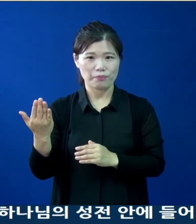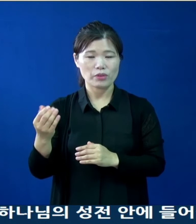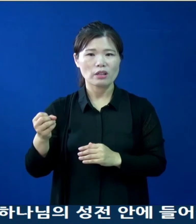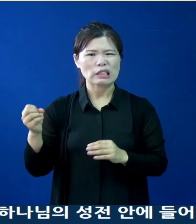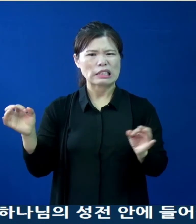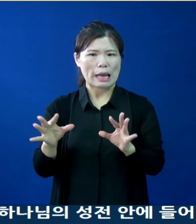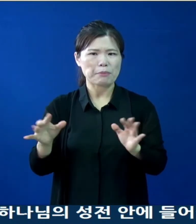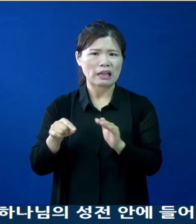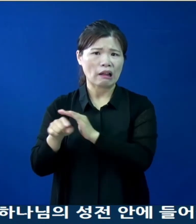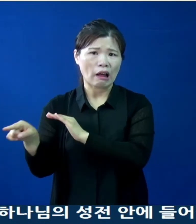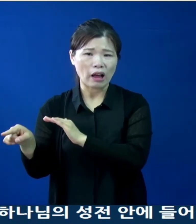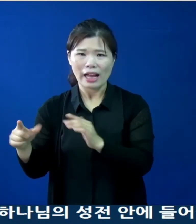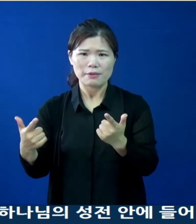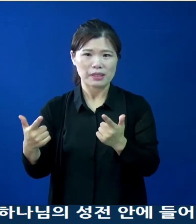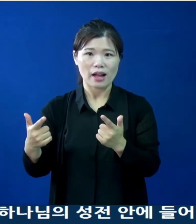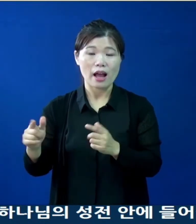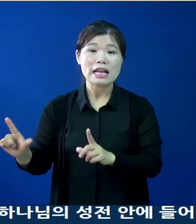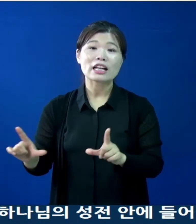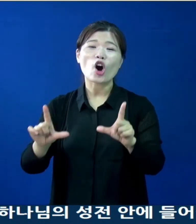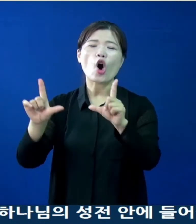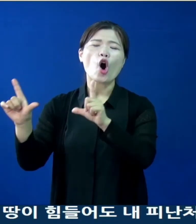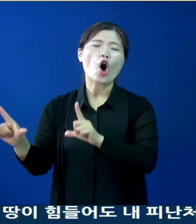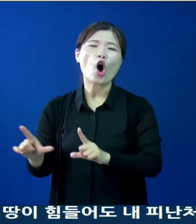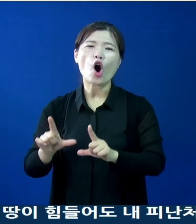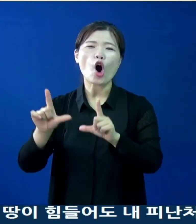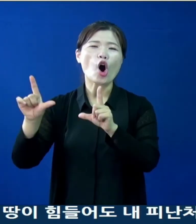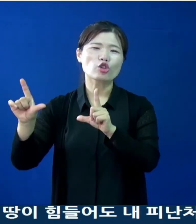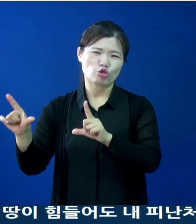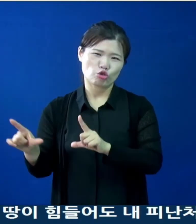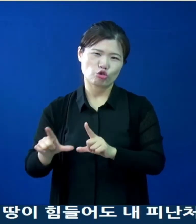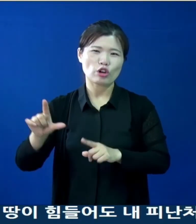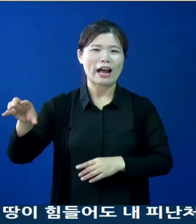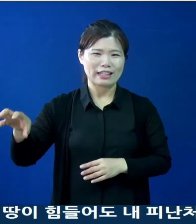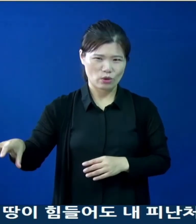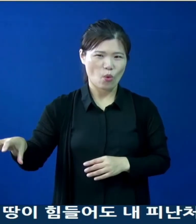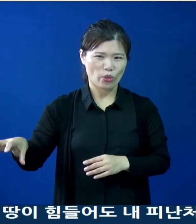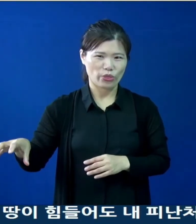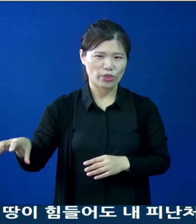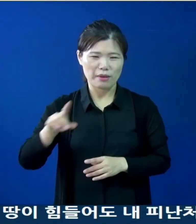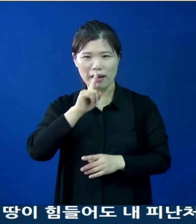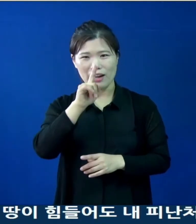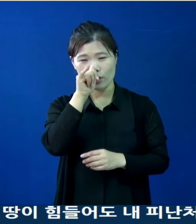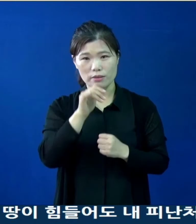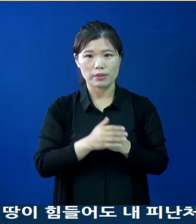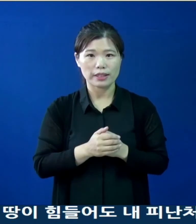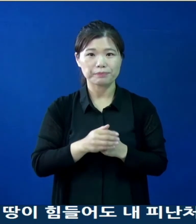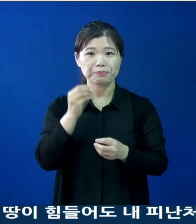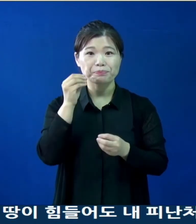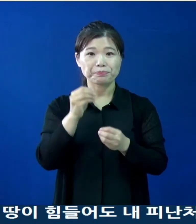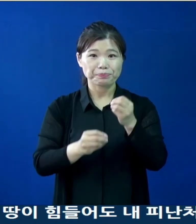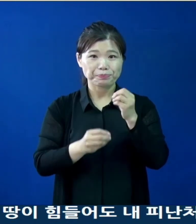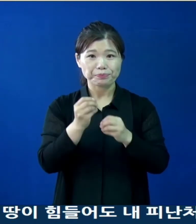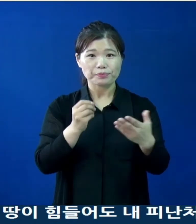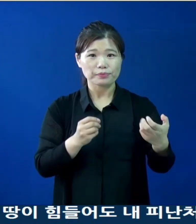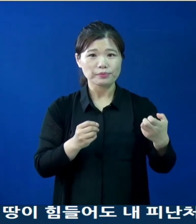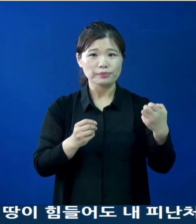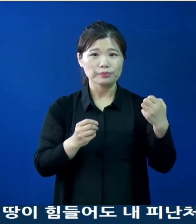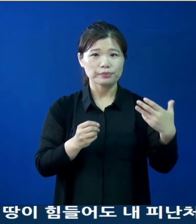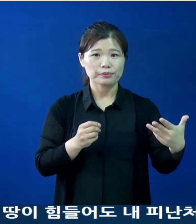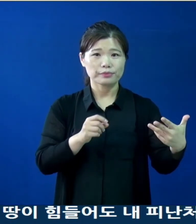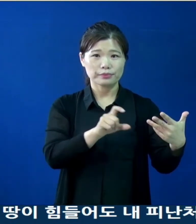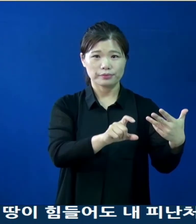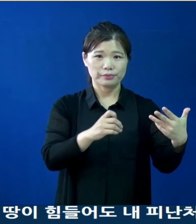아니라 거주할 수 있게 되어 있구나. 이 사실을 깨닫는 겁니다. 시편 88편 14절